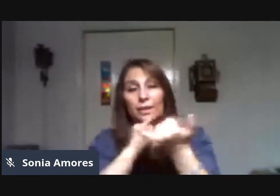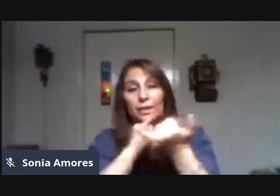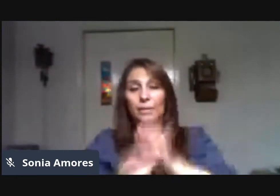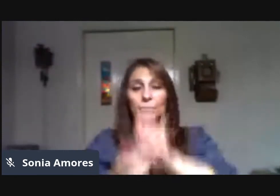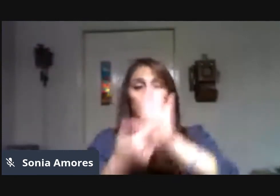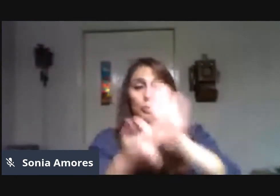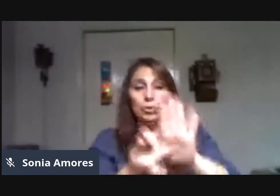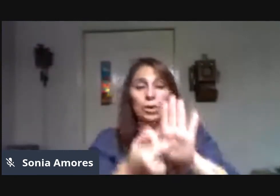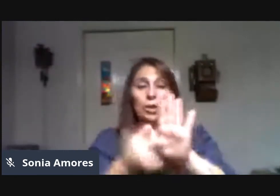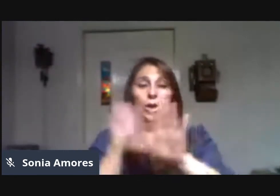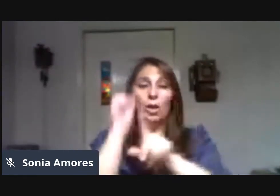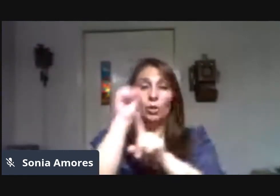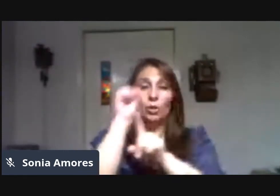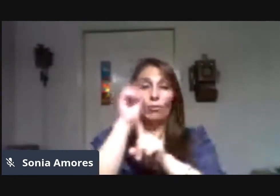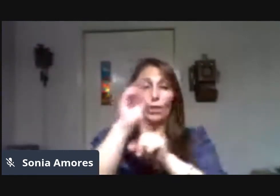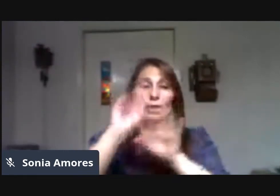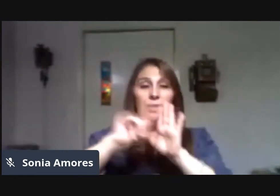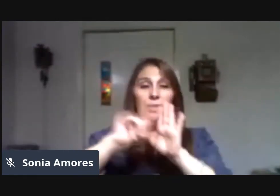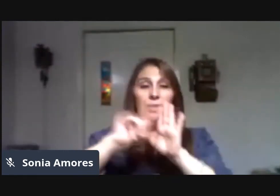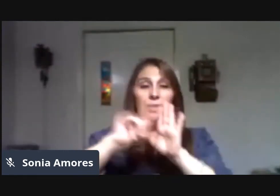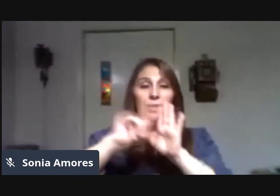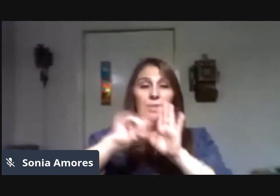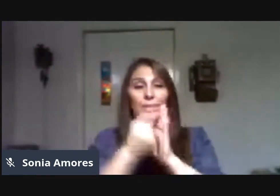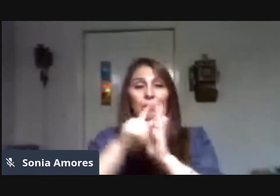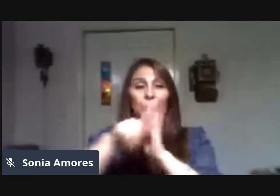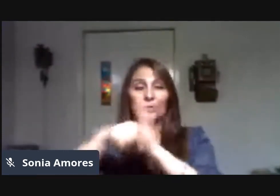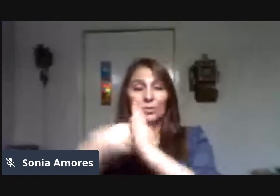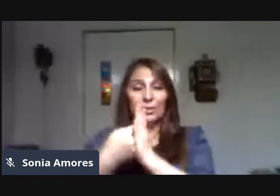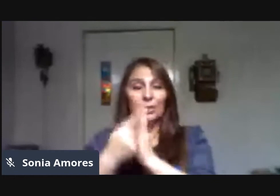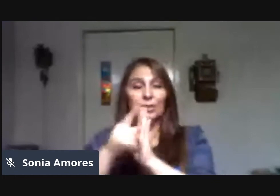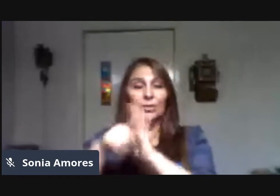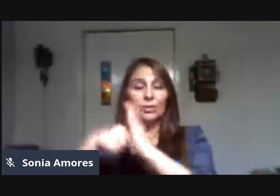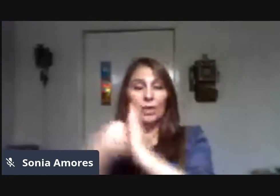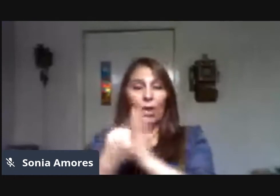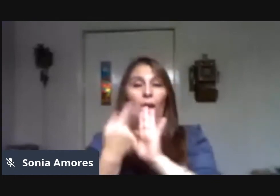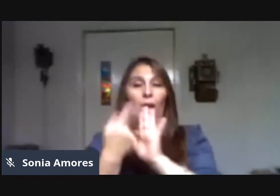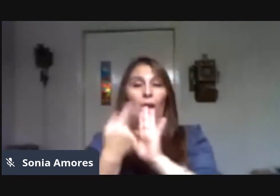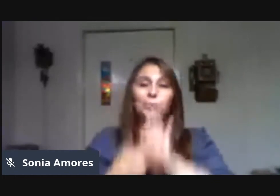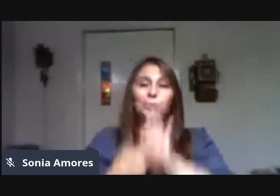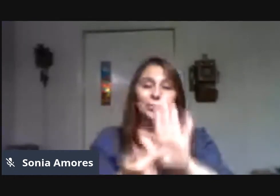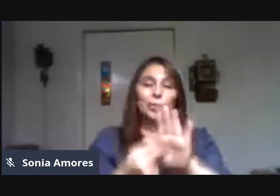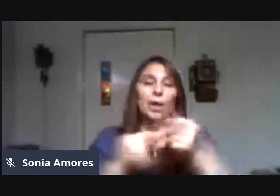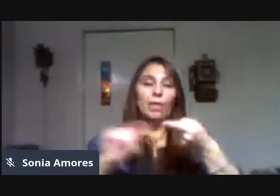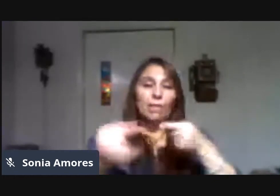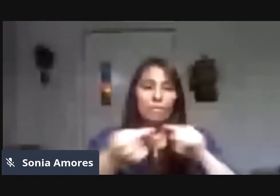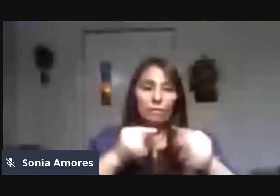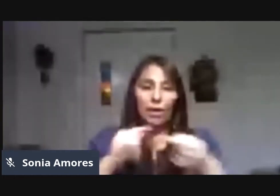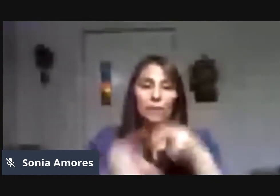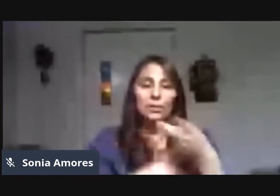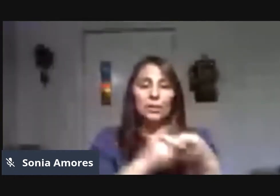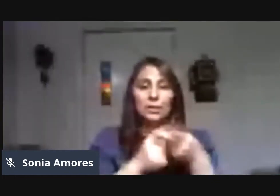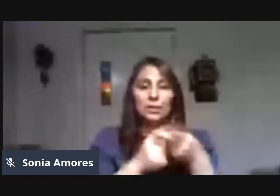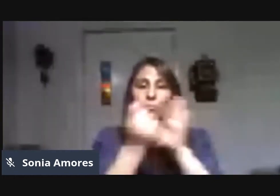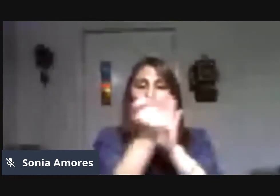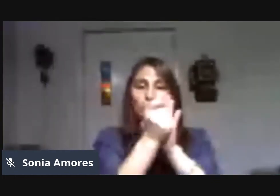mostrando, se irán desarrollando algunos aspectos puntuales frente a los debates y los elementos que están